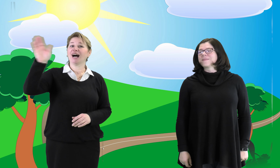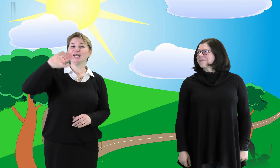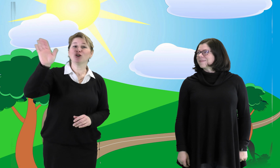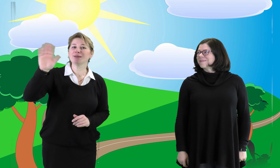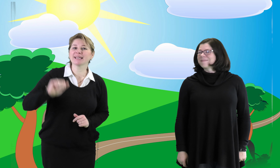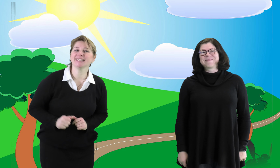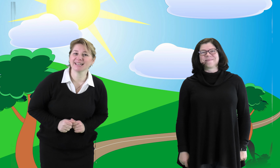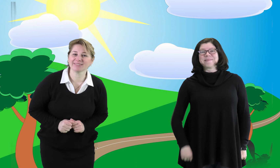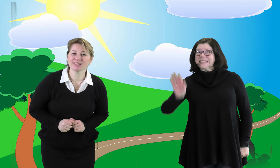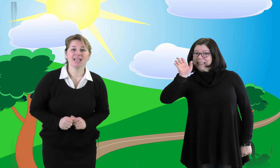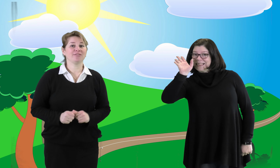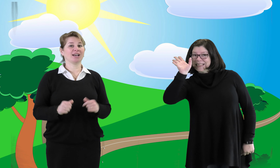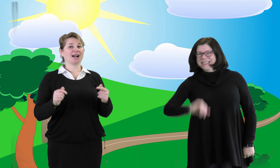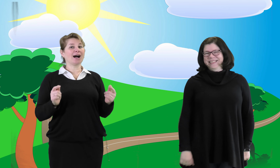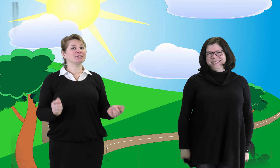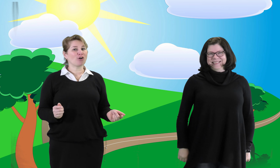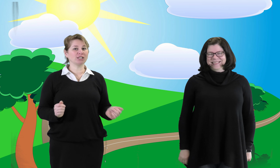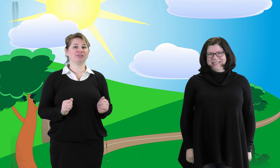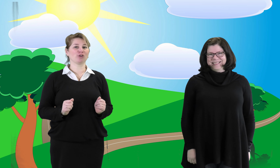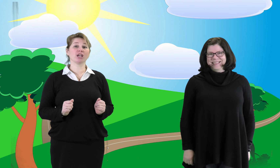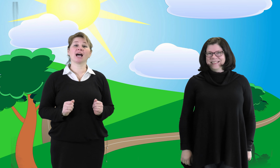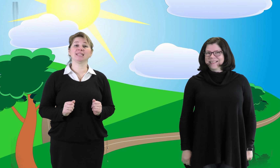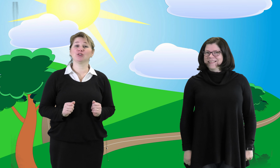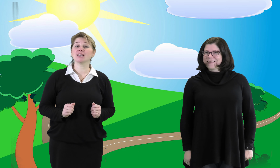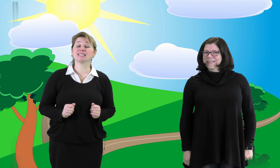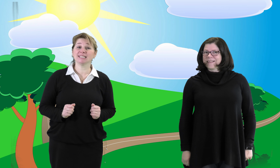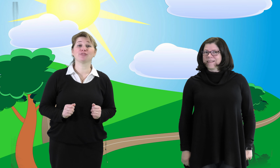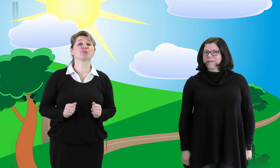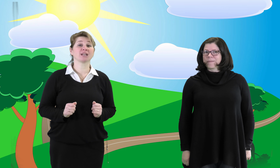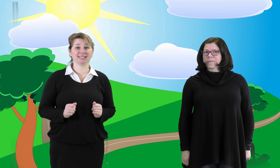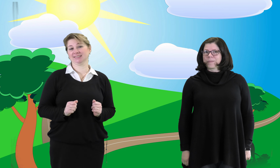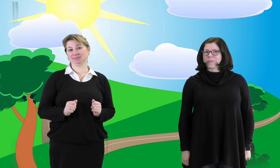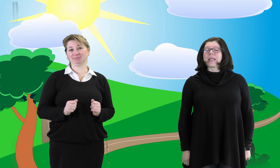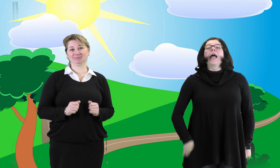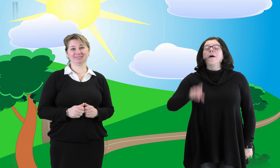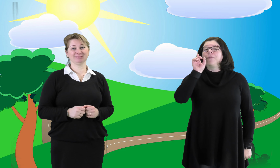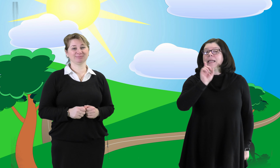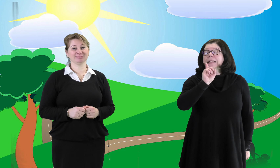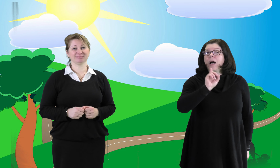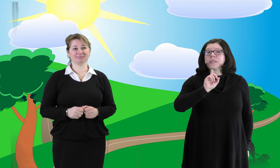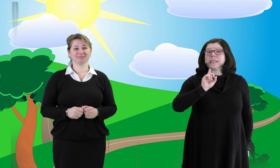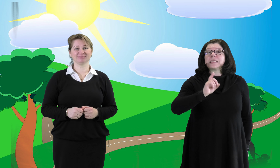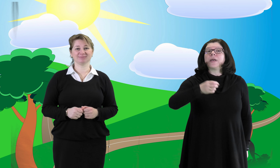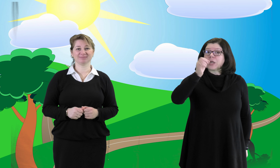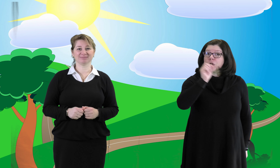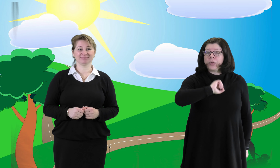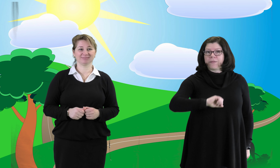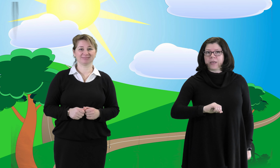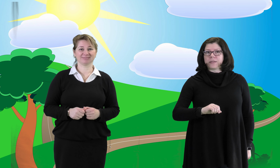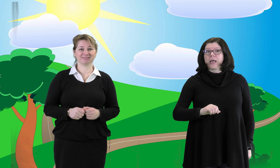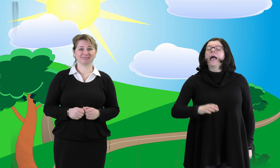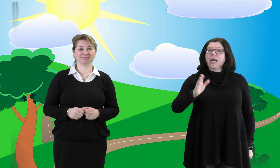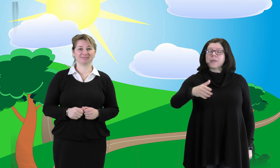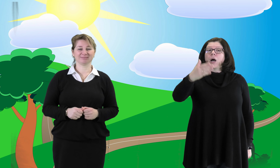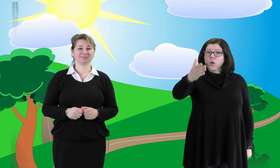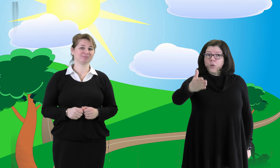Hallo, liebe Kinder! Wir haben heute für euch ein neues Lied vorbereitet. Wenn draußen das Wetter schöner